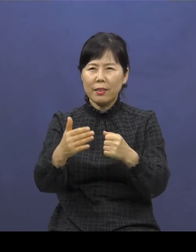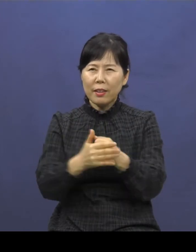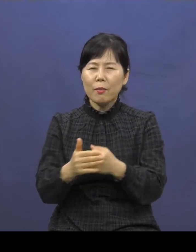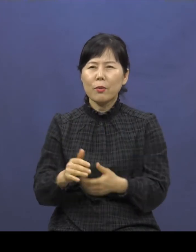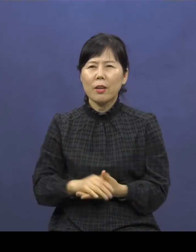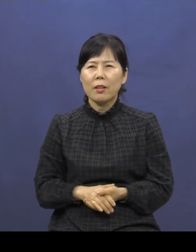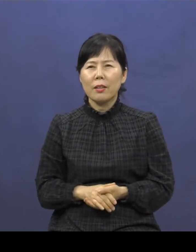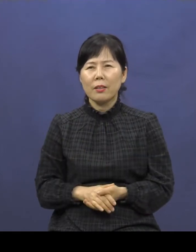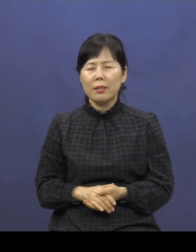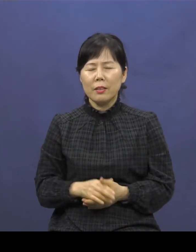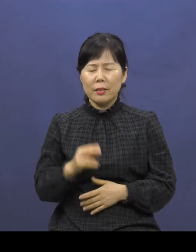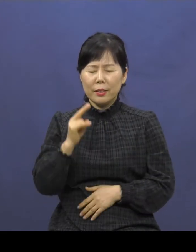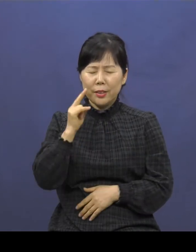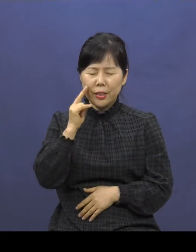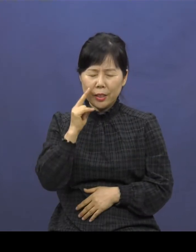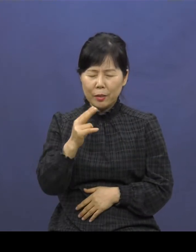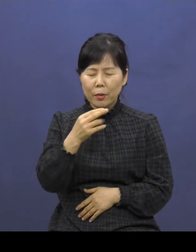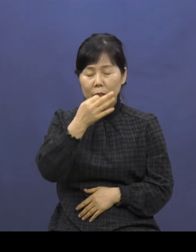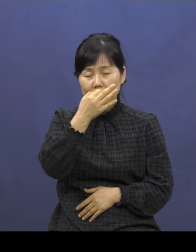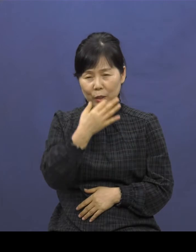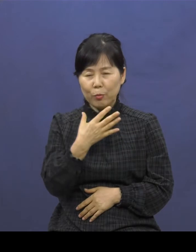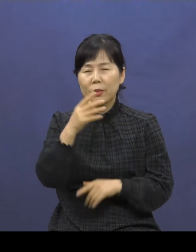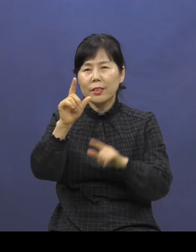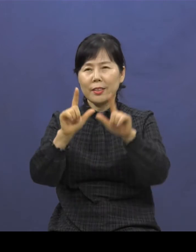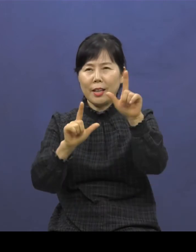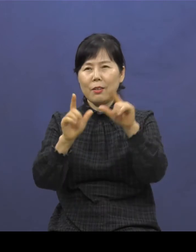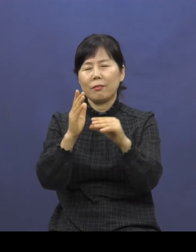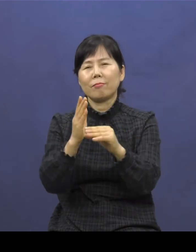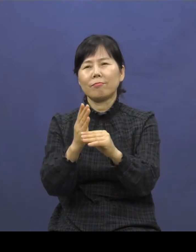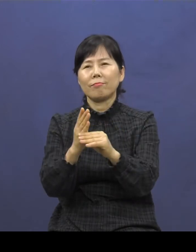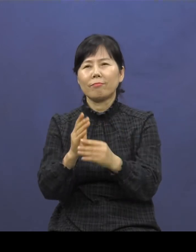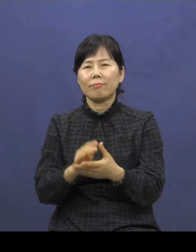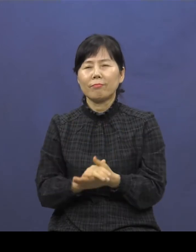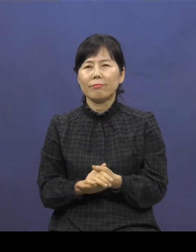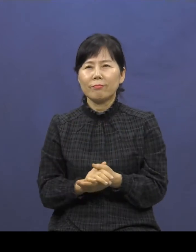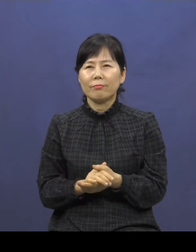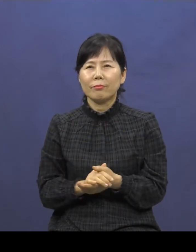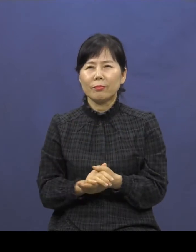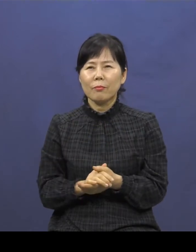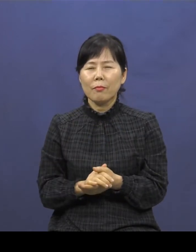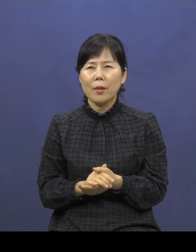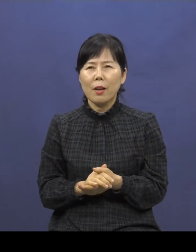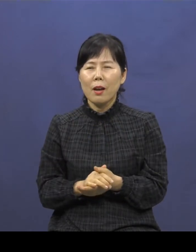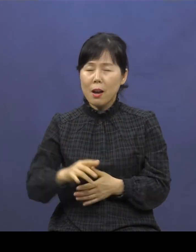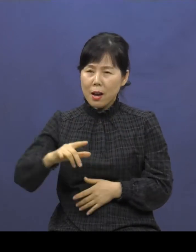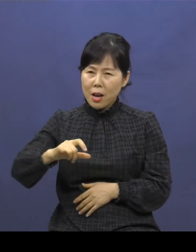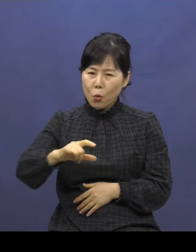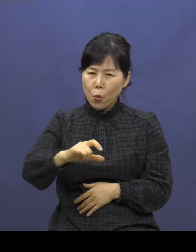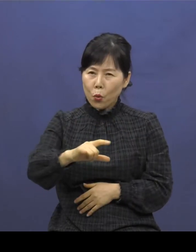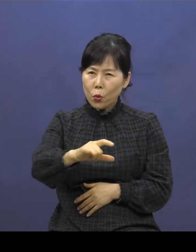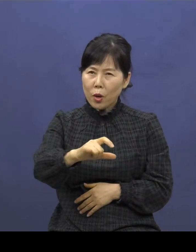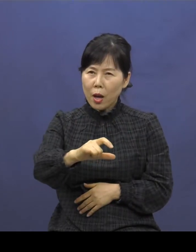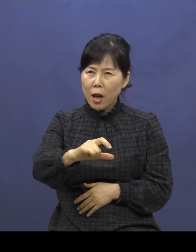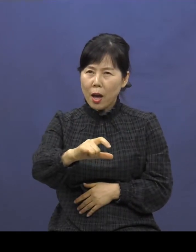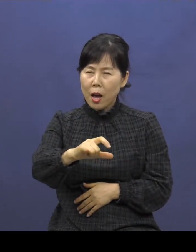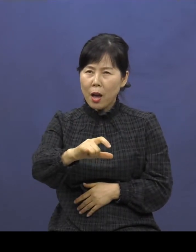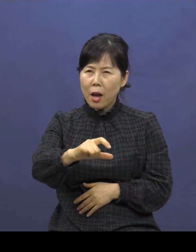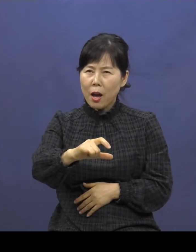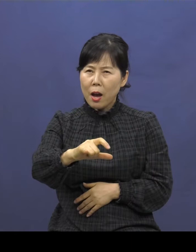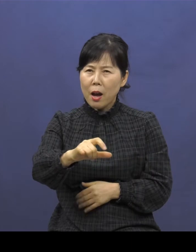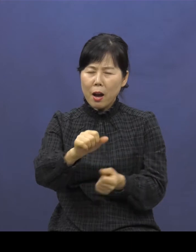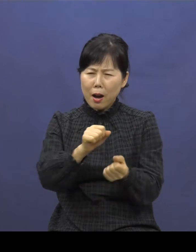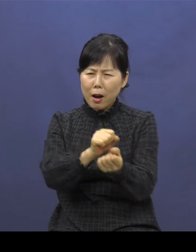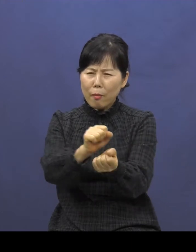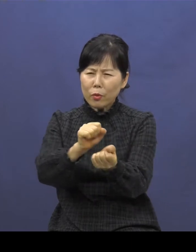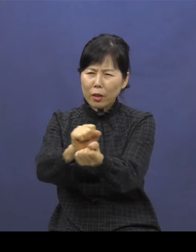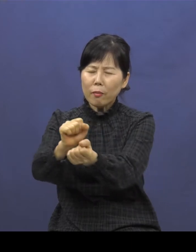코로나19로 인해서 굉장히 힘든 상황에 처해 있습니다. 이 신종 코로나의 그 바이러스의